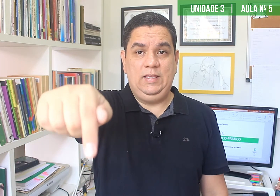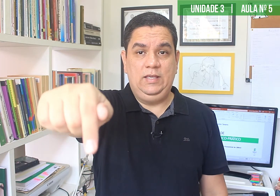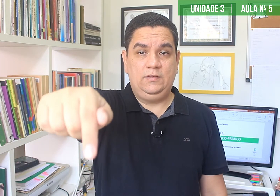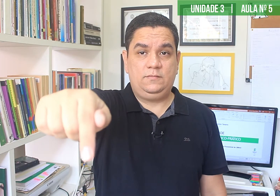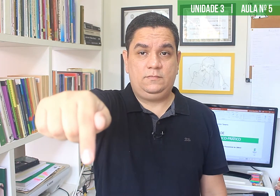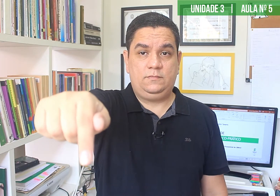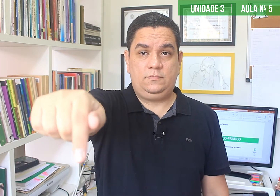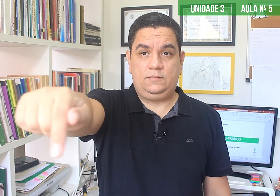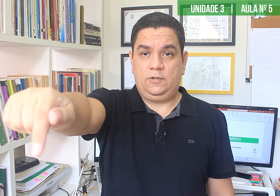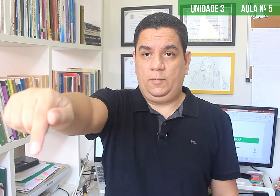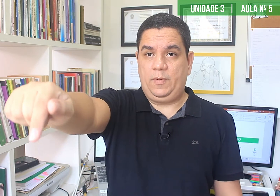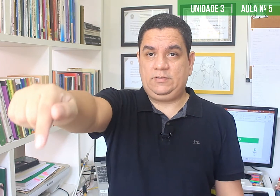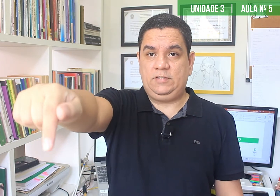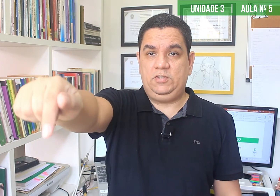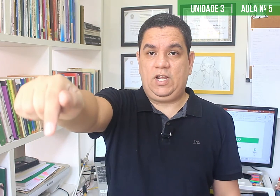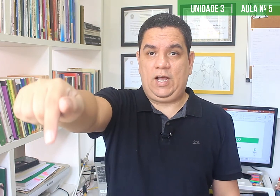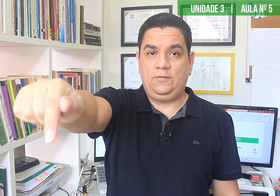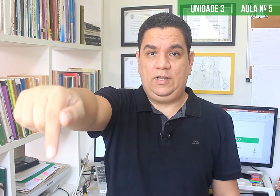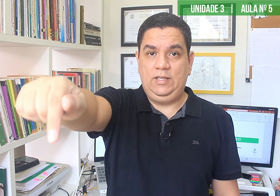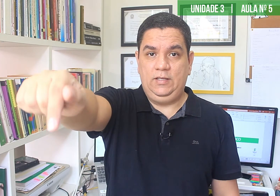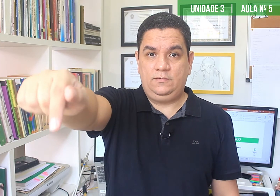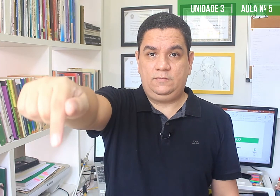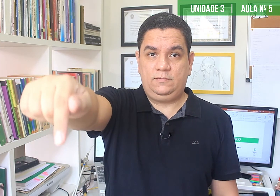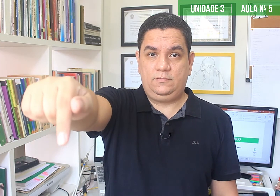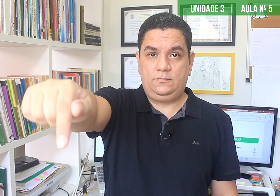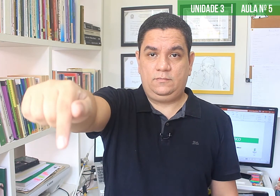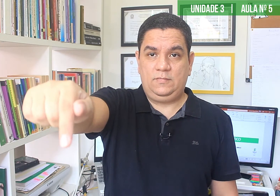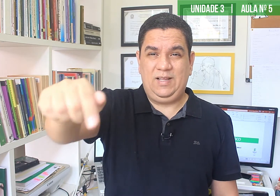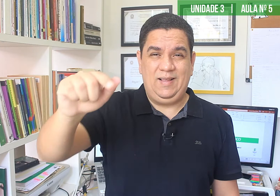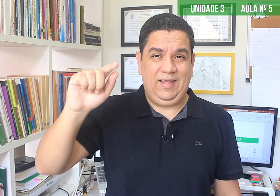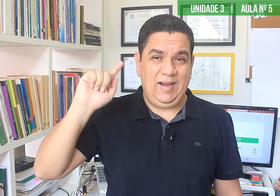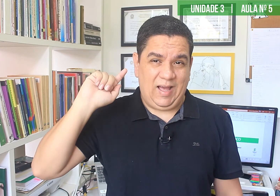ali, então meu braço está esticado ali, e lá,